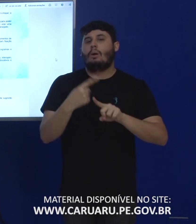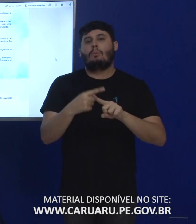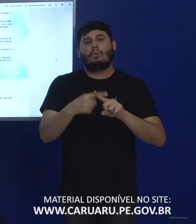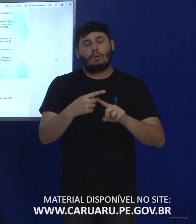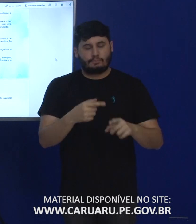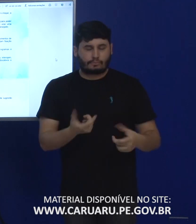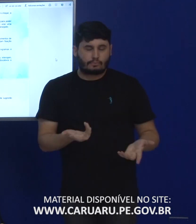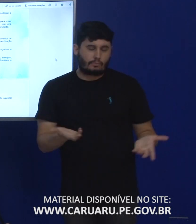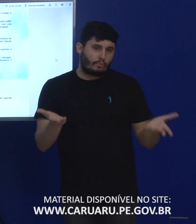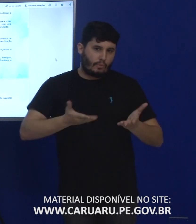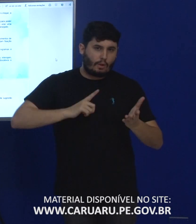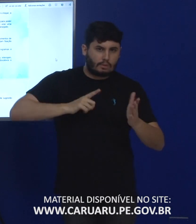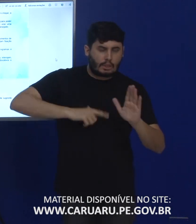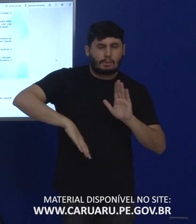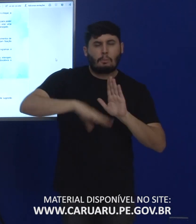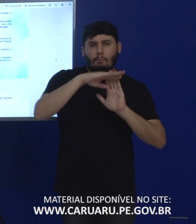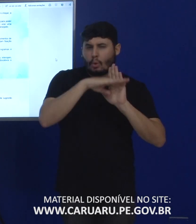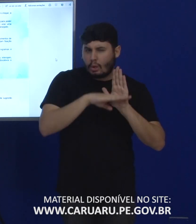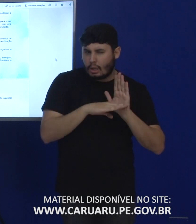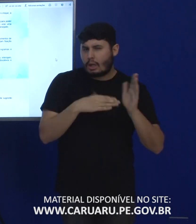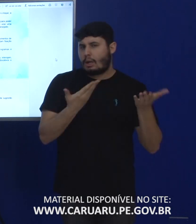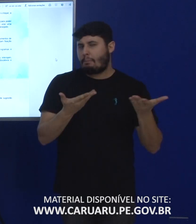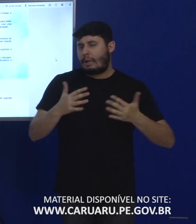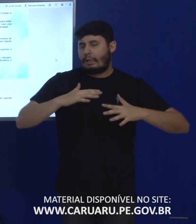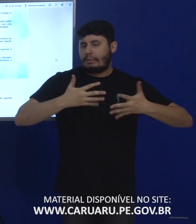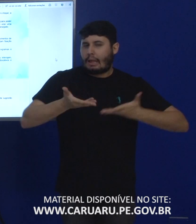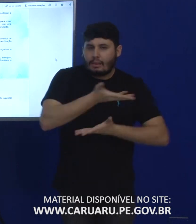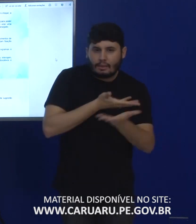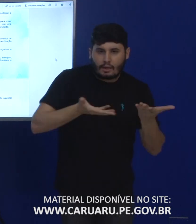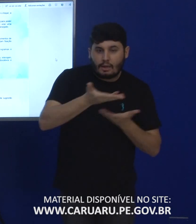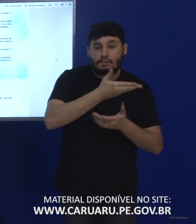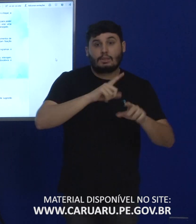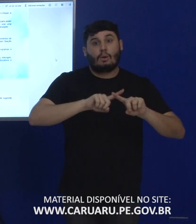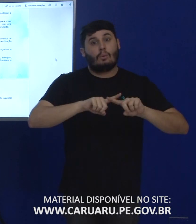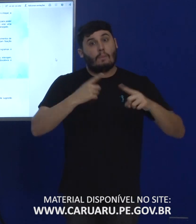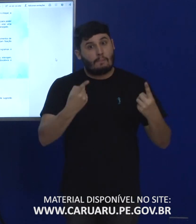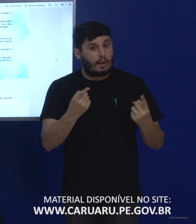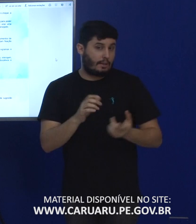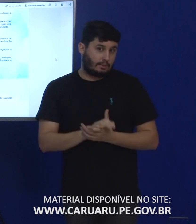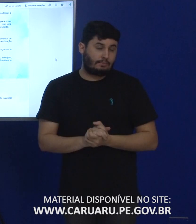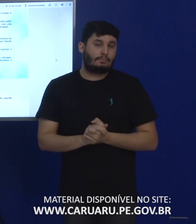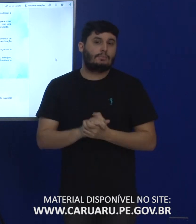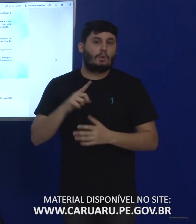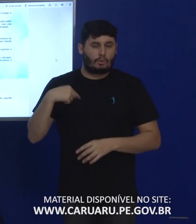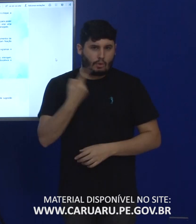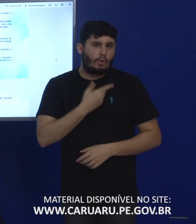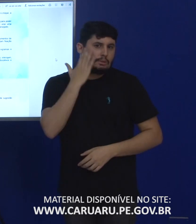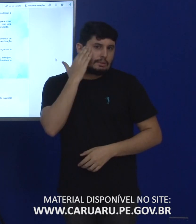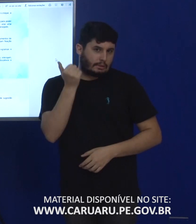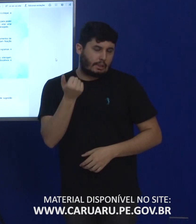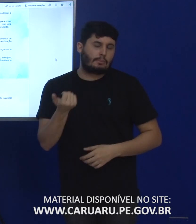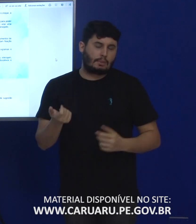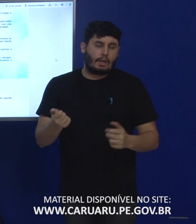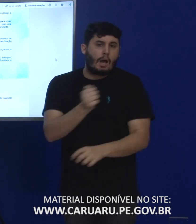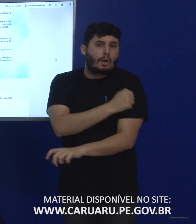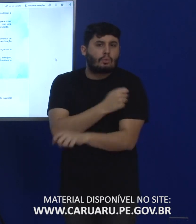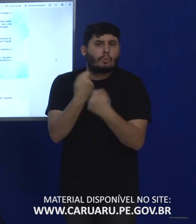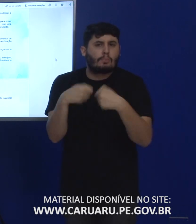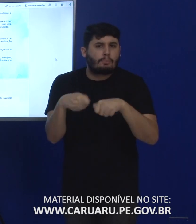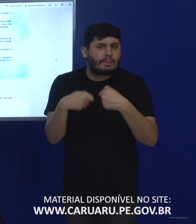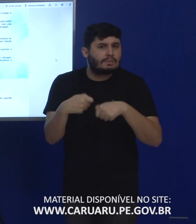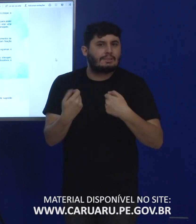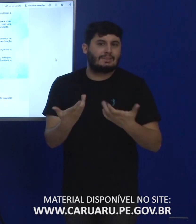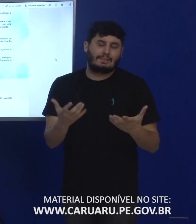interativos, hoje nós sabemos que grande parte dos nossos estudantes também precisarão estar diante de aparelhos tecnológicos para